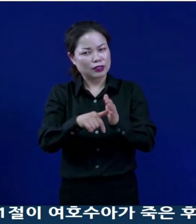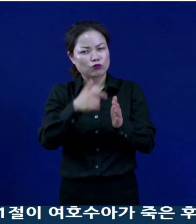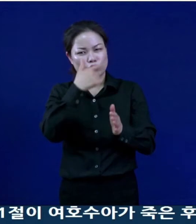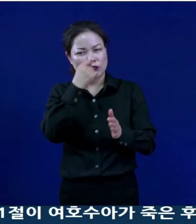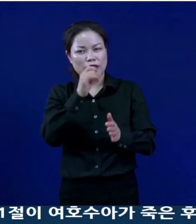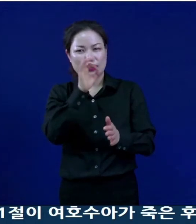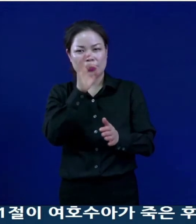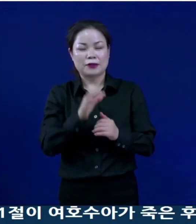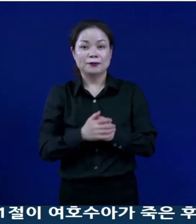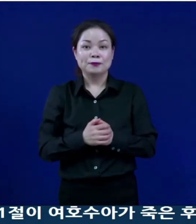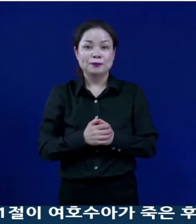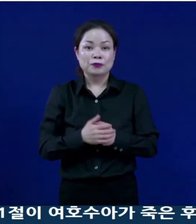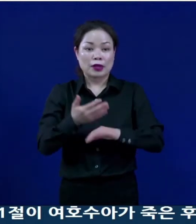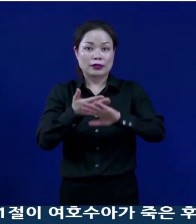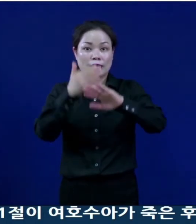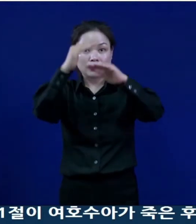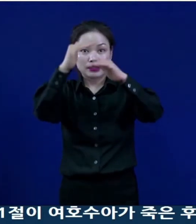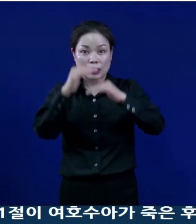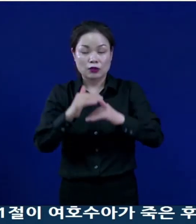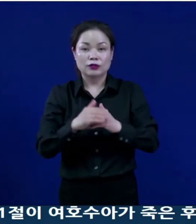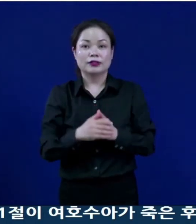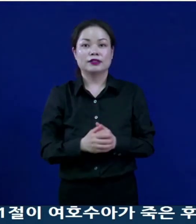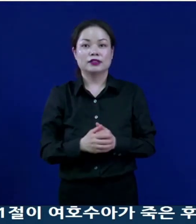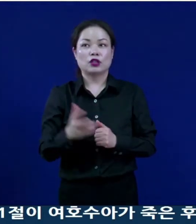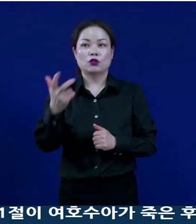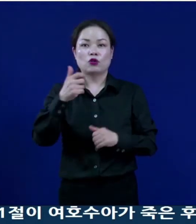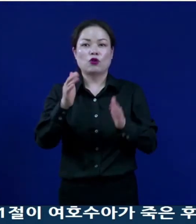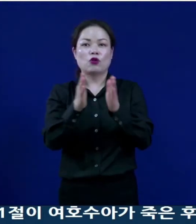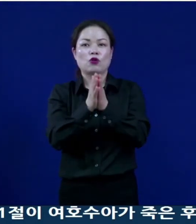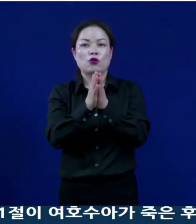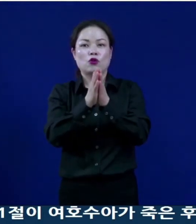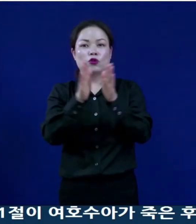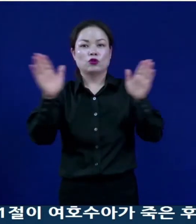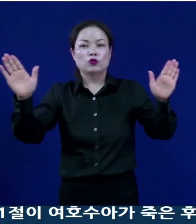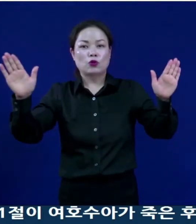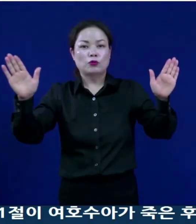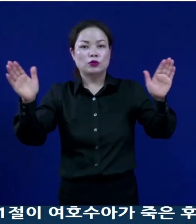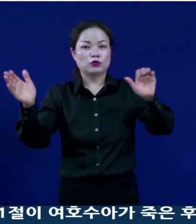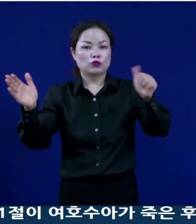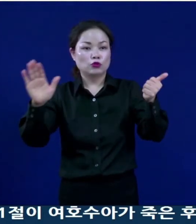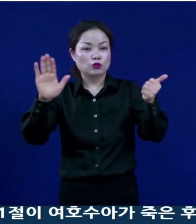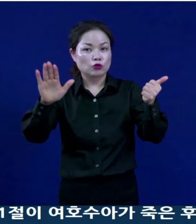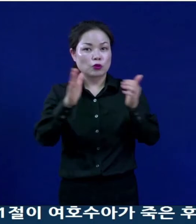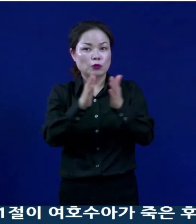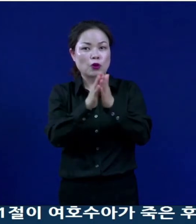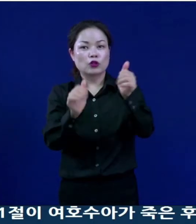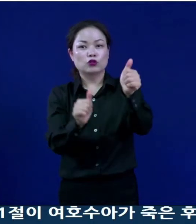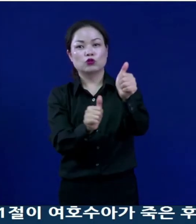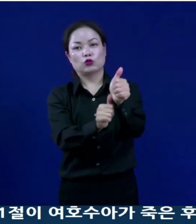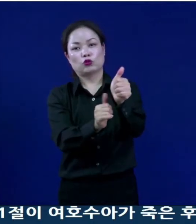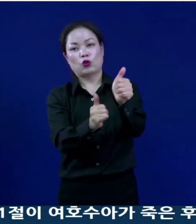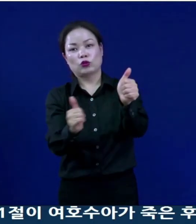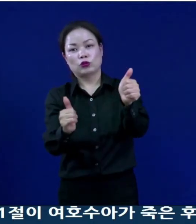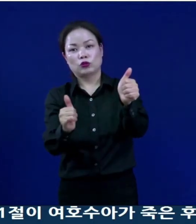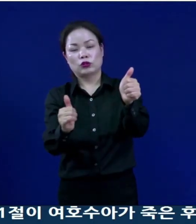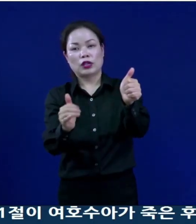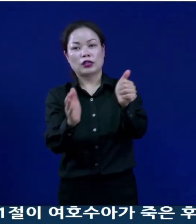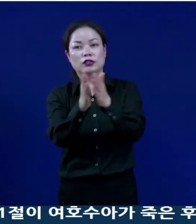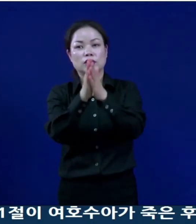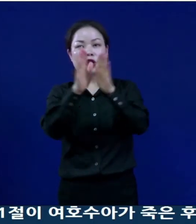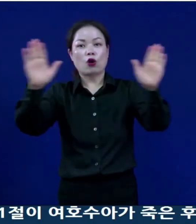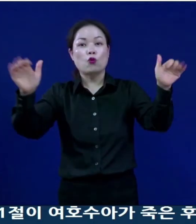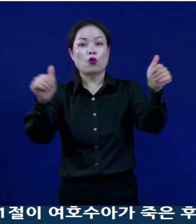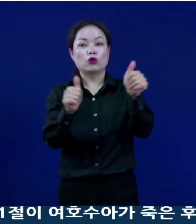않습니다. 다른 내용은 그 다음입니다. 여호와의 종 모세가 죽은 후에 여호와께서 모세의 수종자 눈의 아들